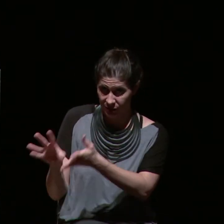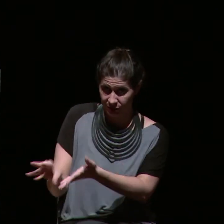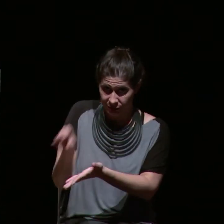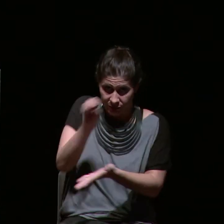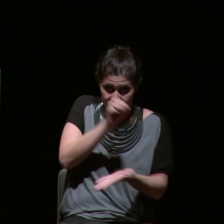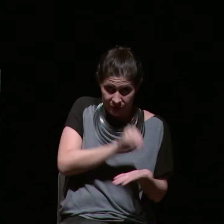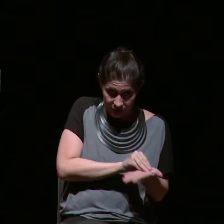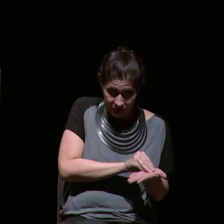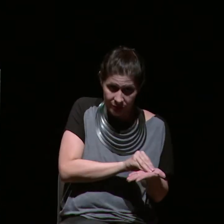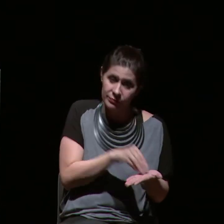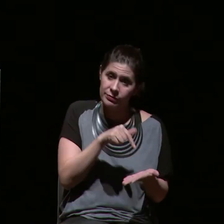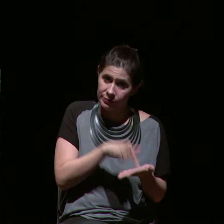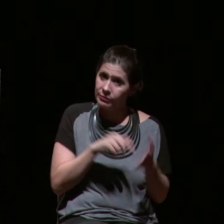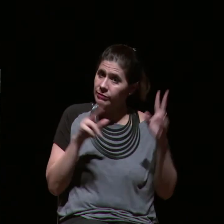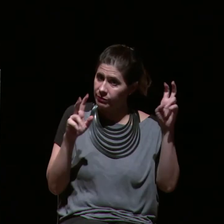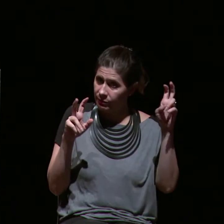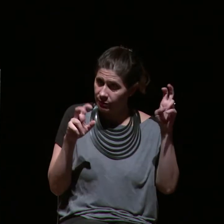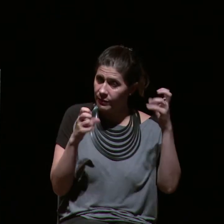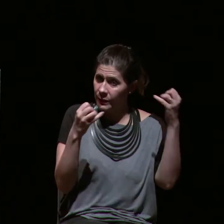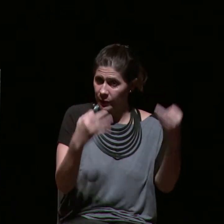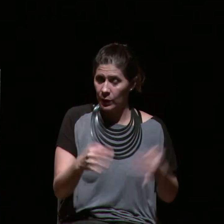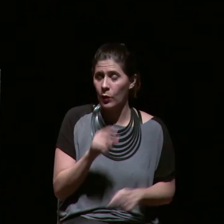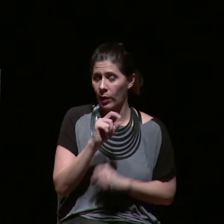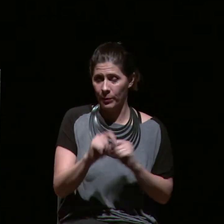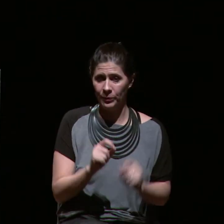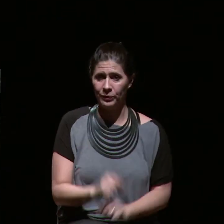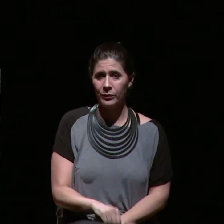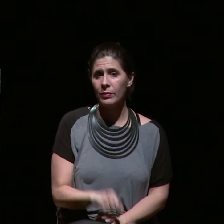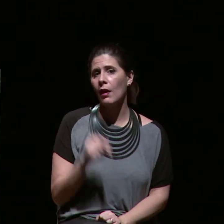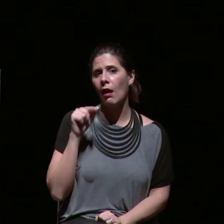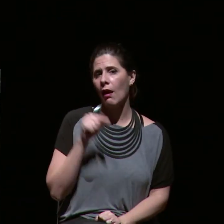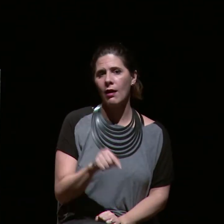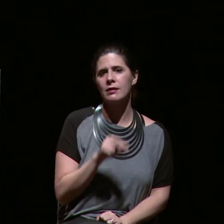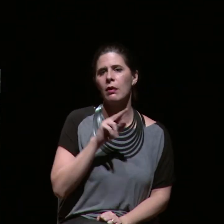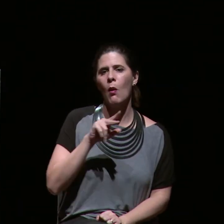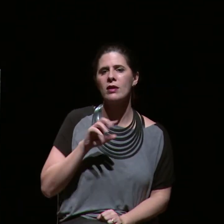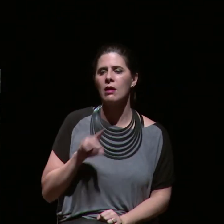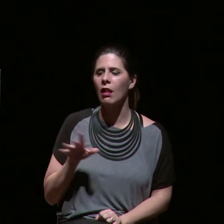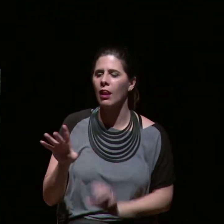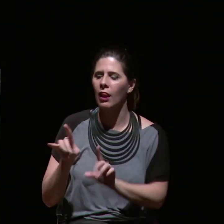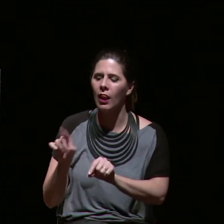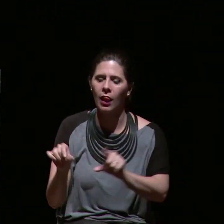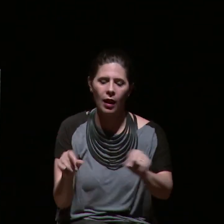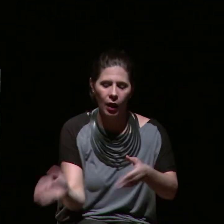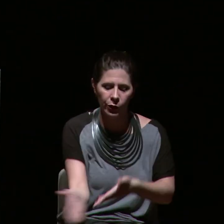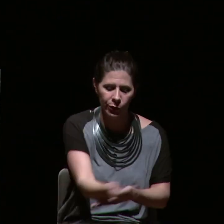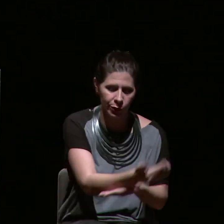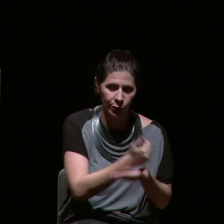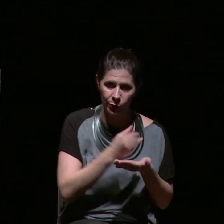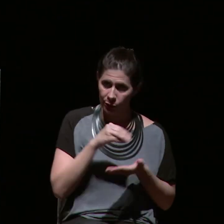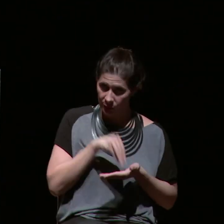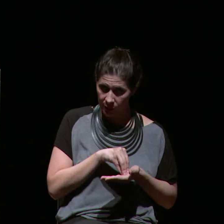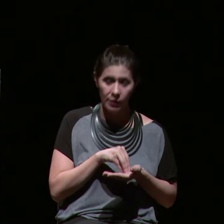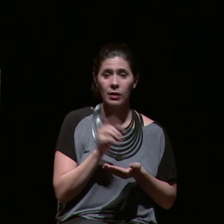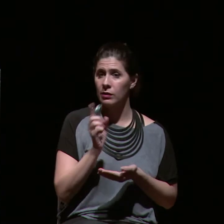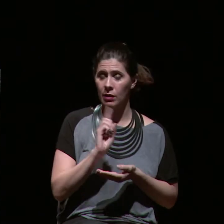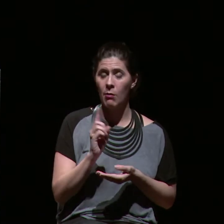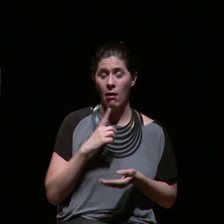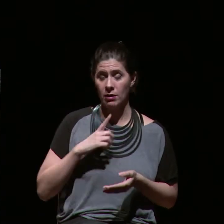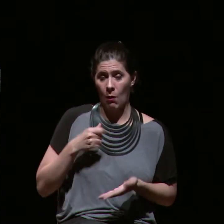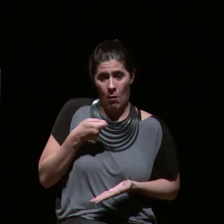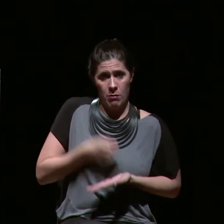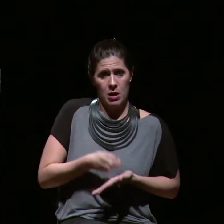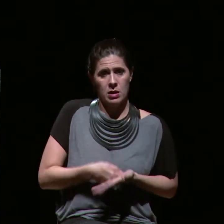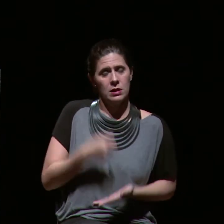esta coletânea não se trataria de uma mera coletânea, nem mesmo de uma mera seleção, mas uma obrigação intelectual a qual me